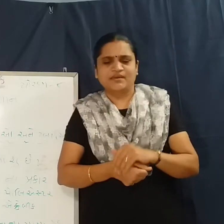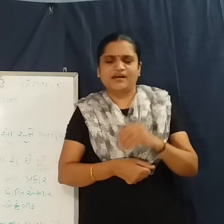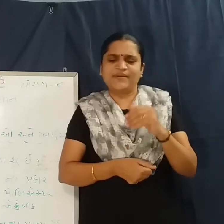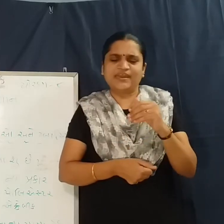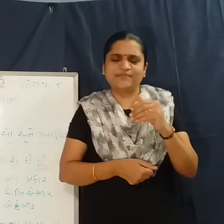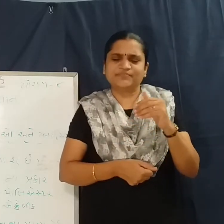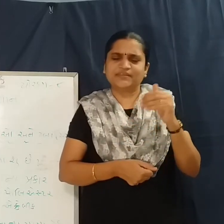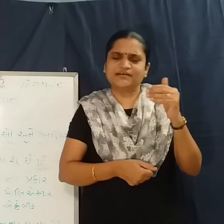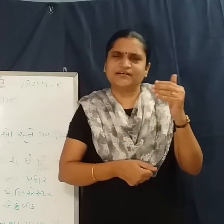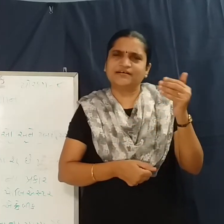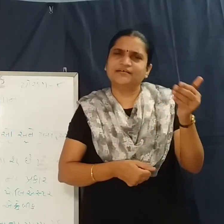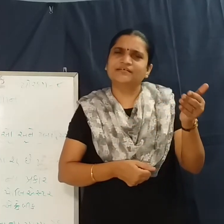હવે